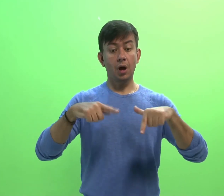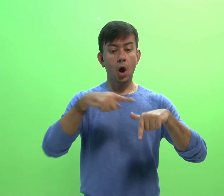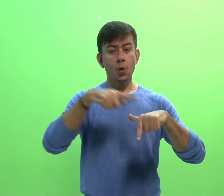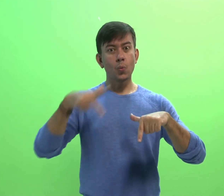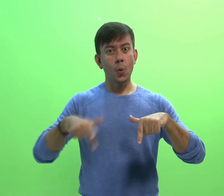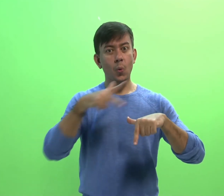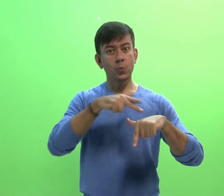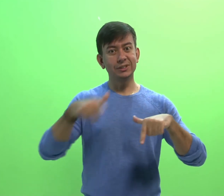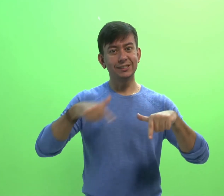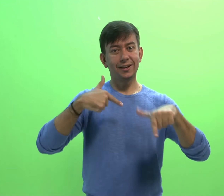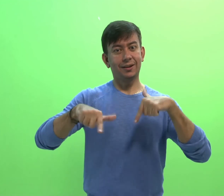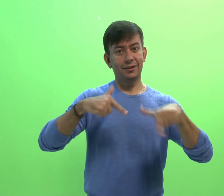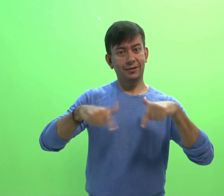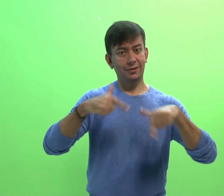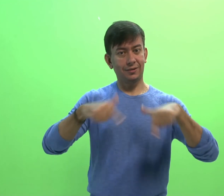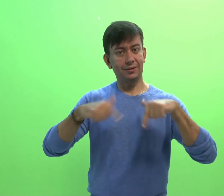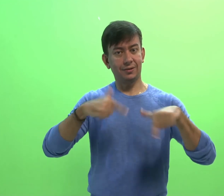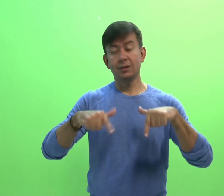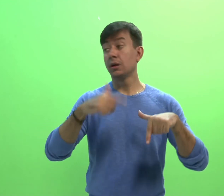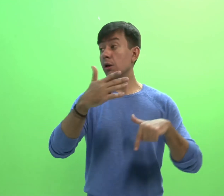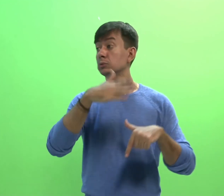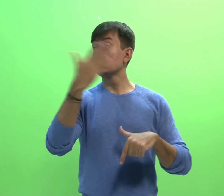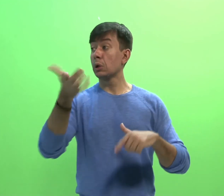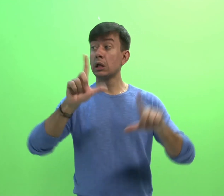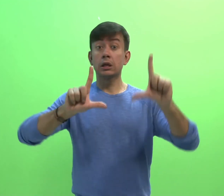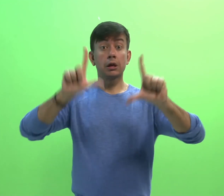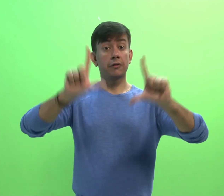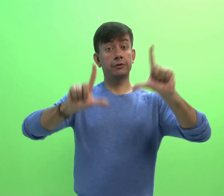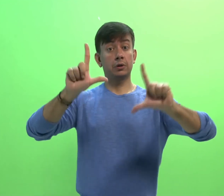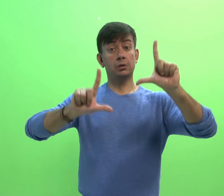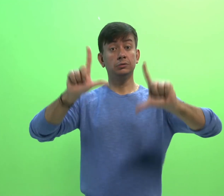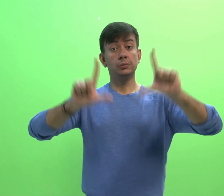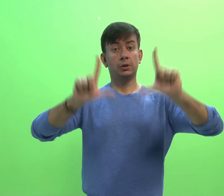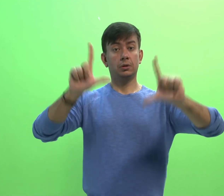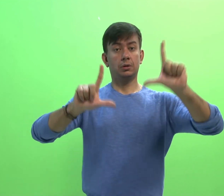Olha, o mesmo sinal, mesma configuração de mão. TV, televisão,